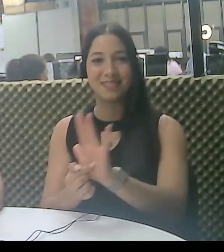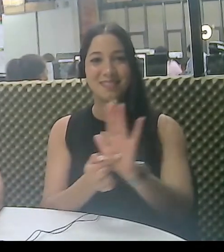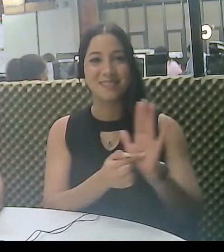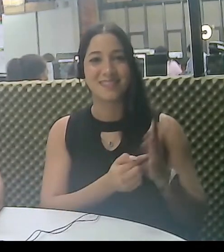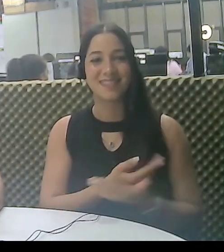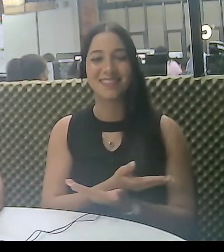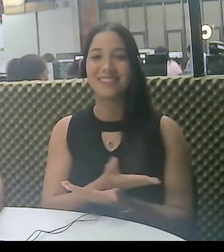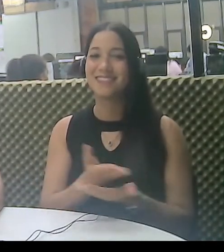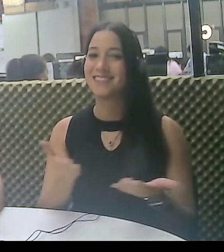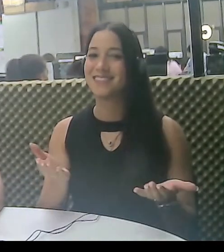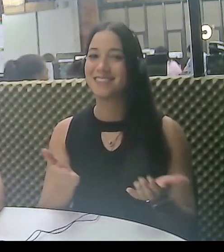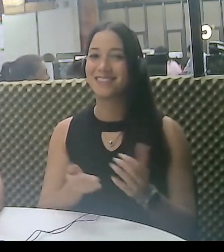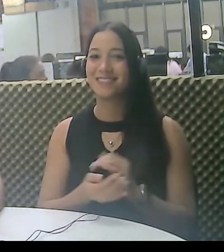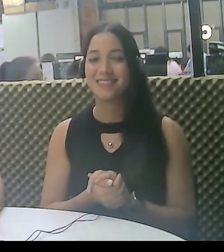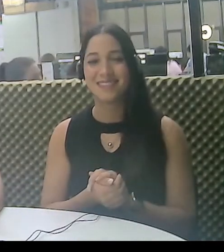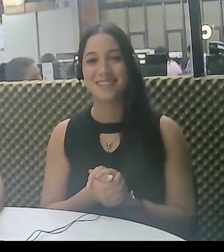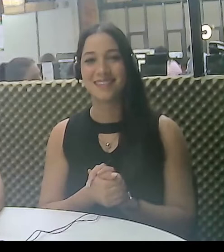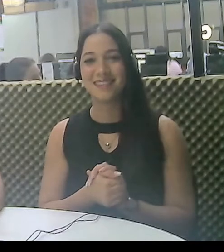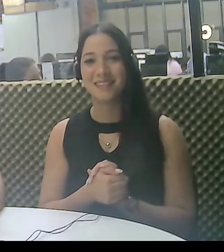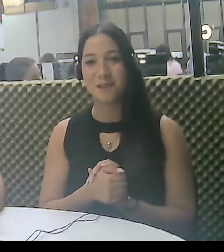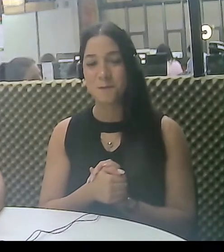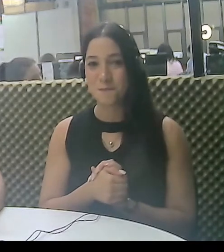Uberlândia no ar pra você.